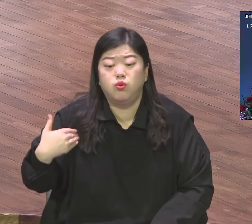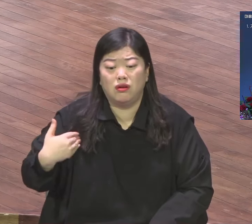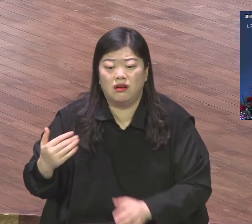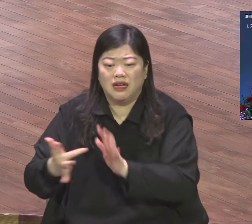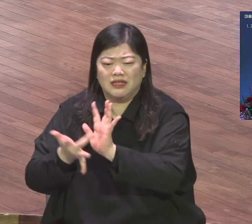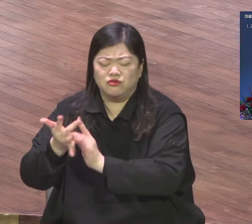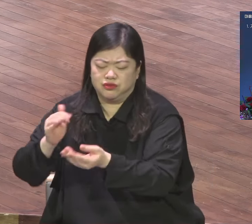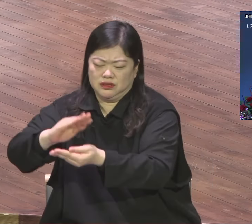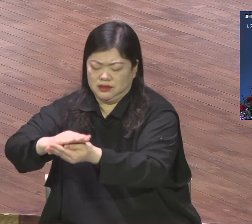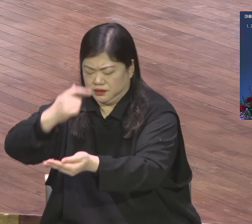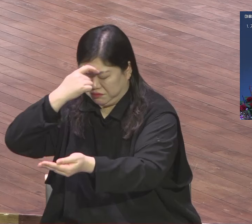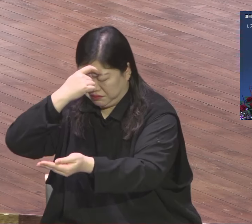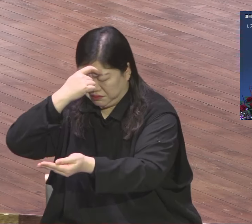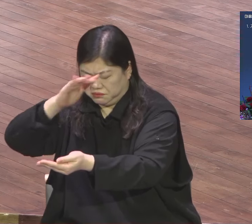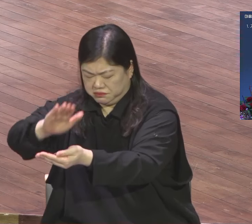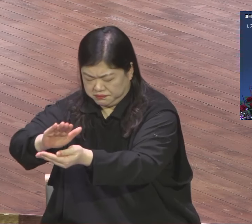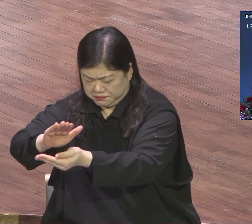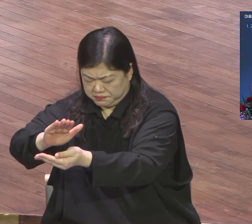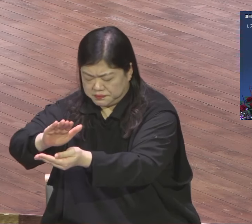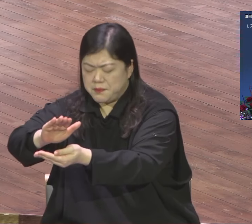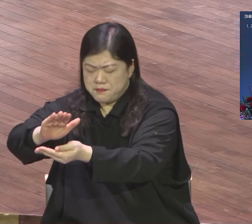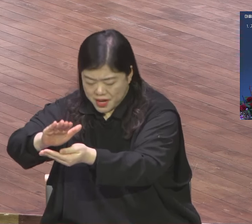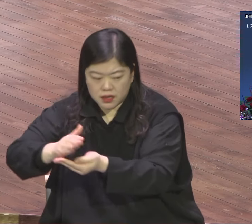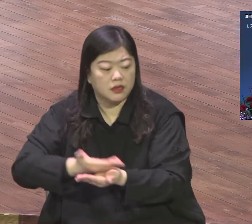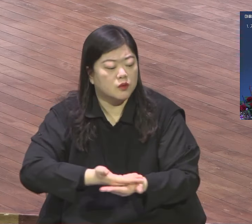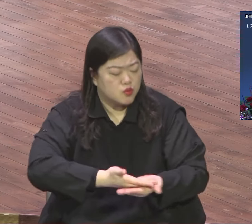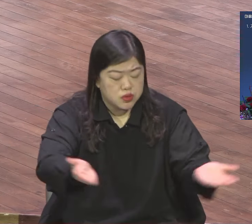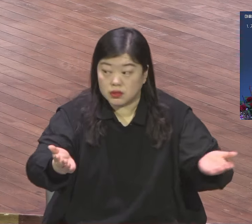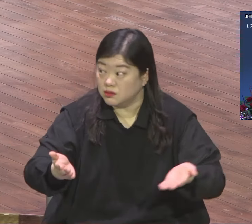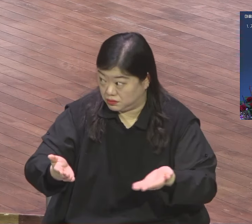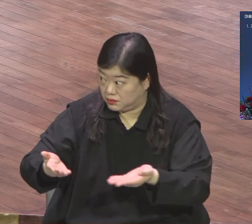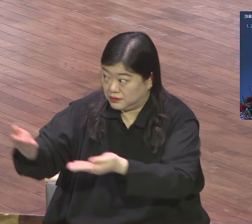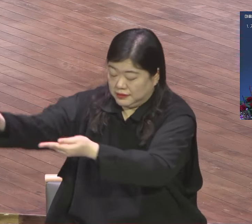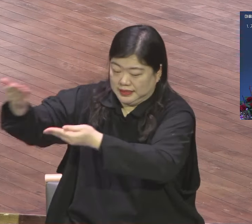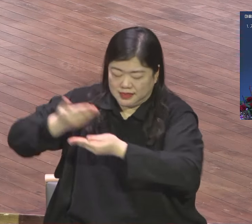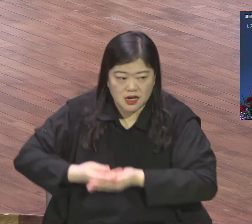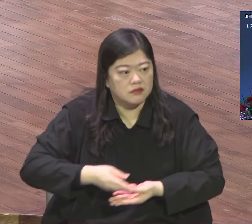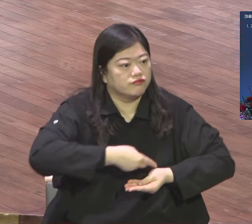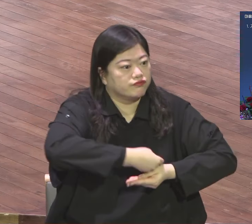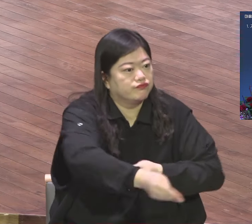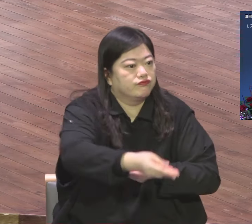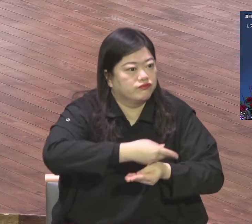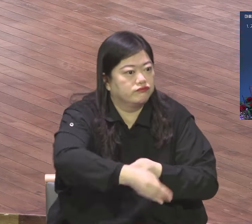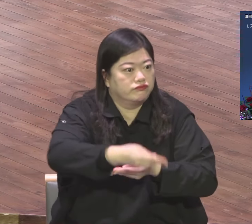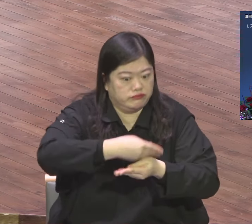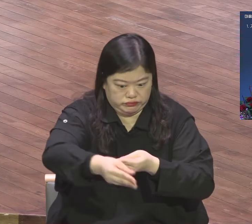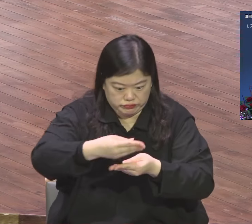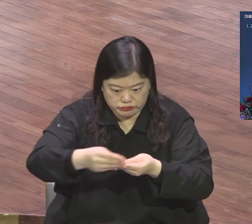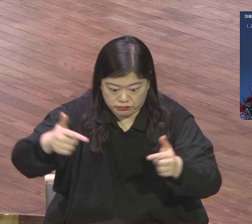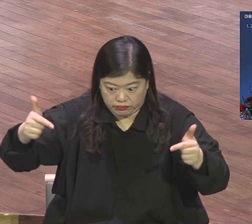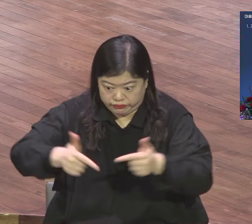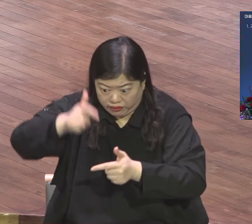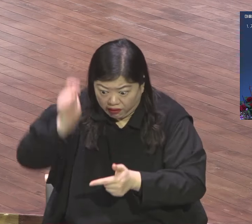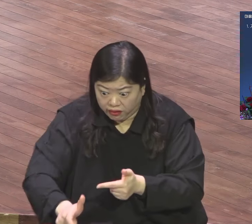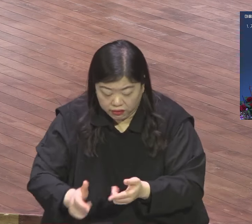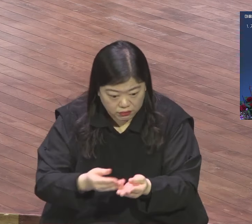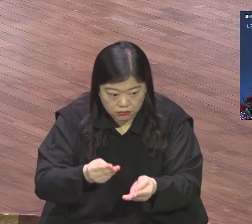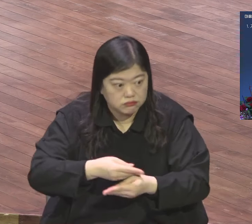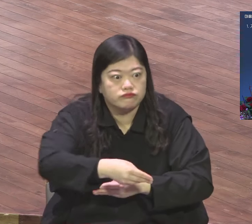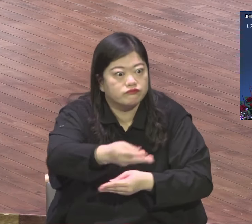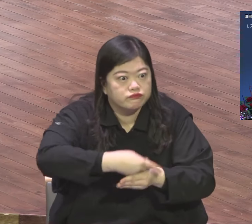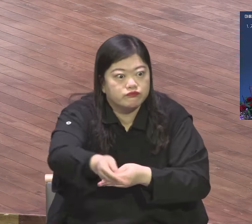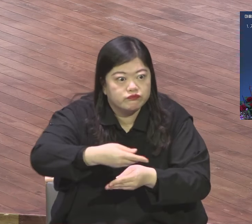제사들이 이 심부름하면서 얼마나 흥분했겠어요. 이 세상에 이런 일이 있을 수 있나.